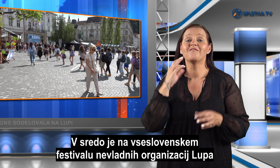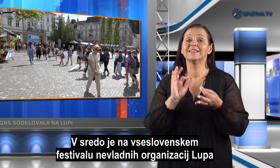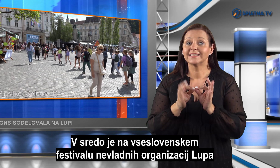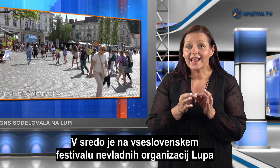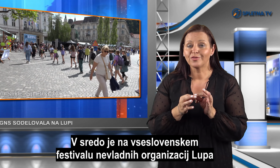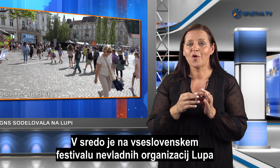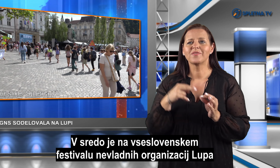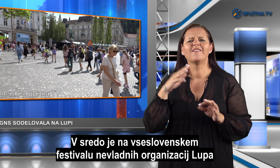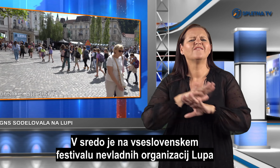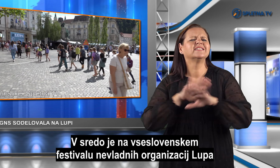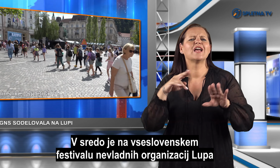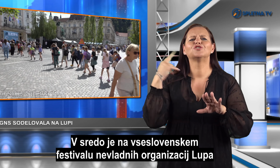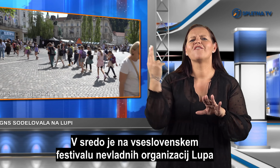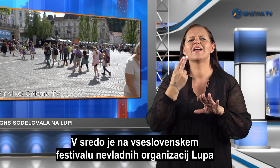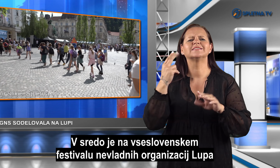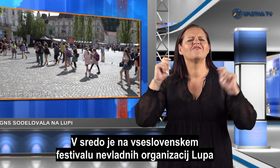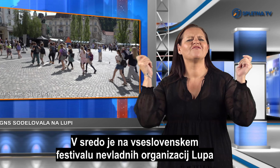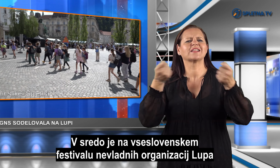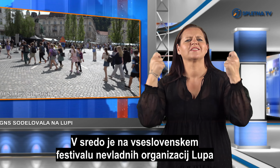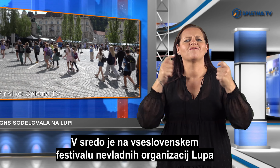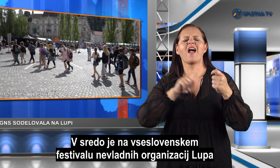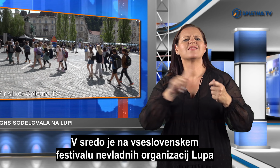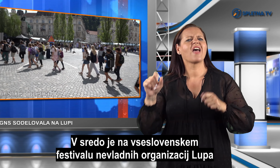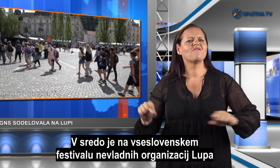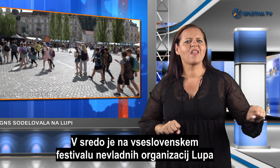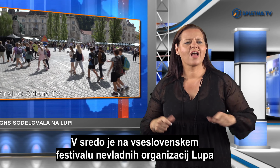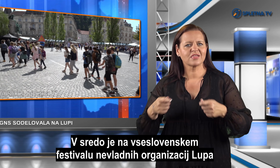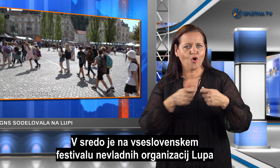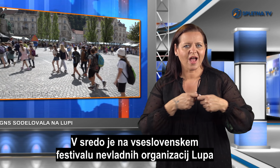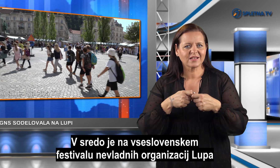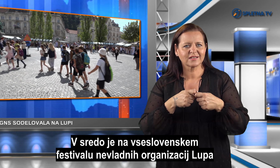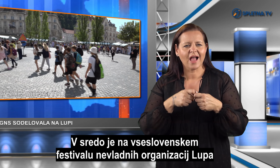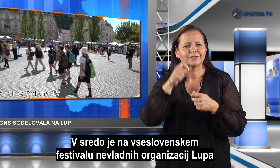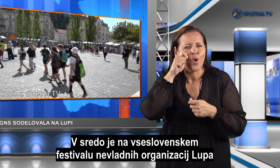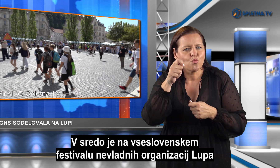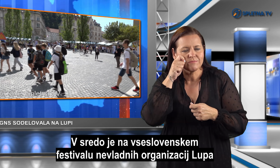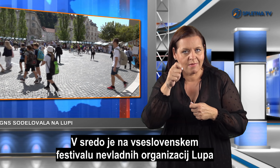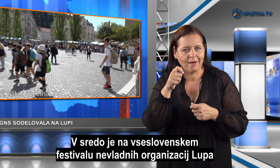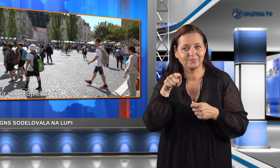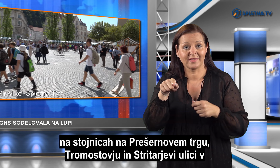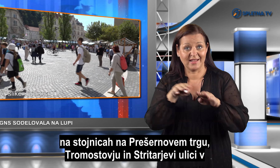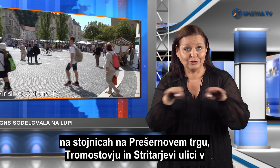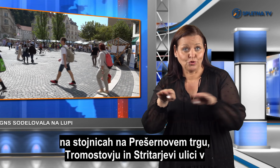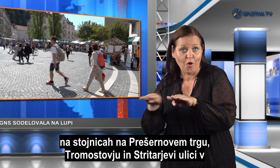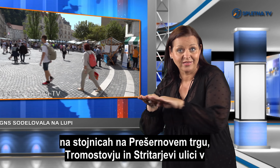V sredo je na vseslovenskem festivalu nevladnih organizacij Lupa na stojnicah na Prešernovem